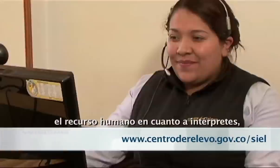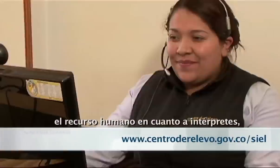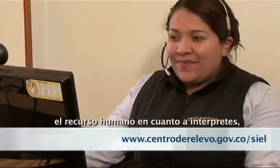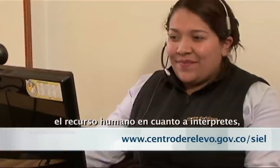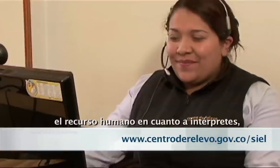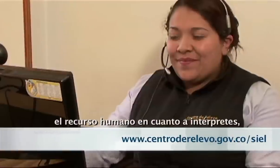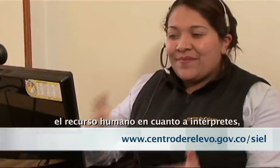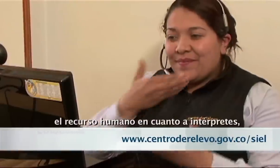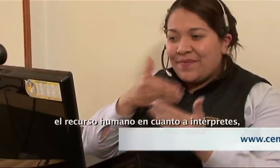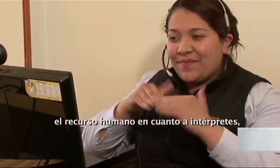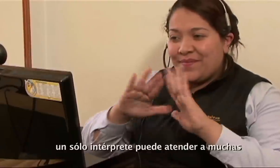señas?